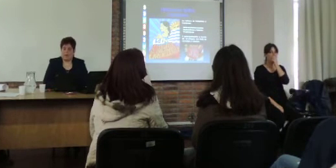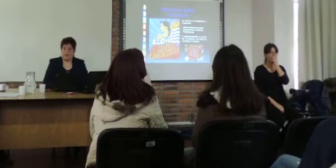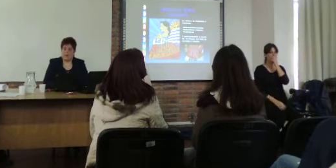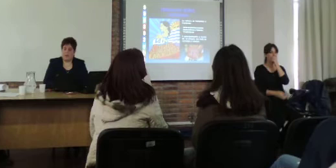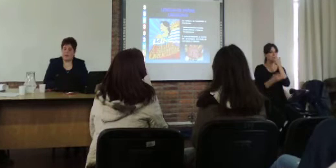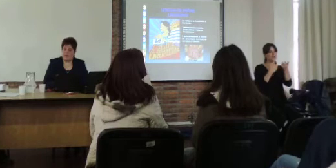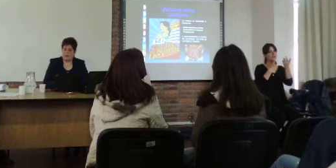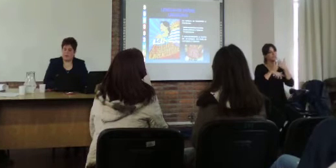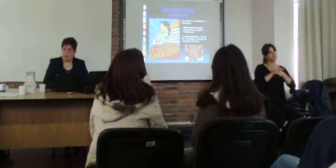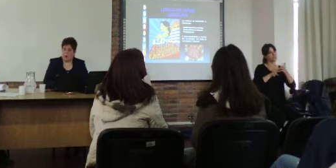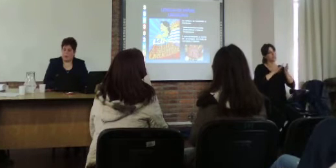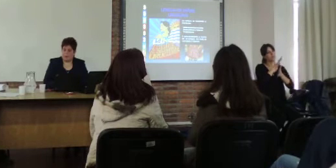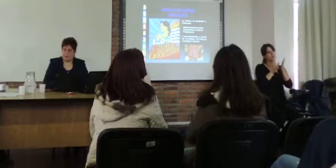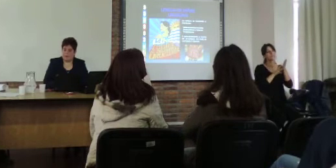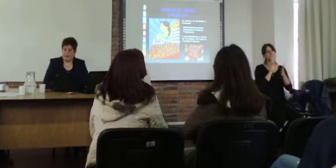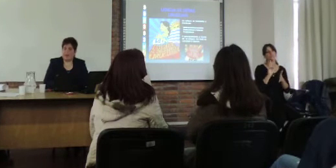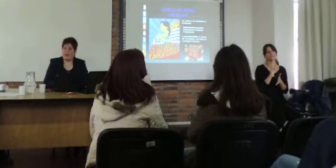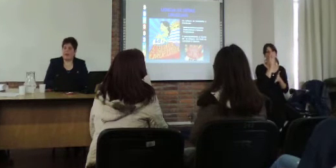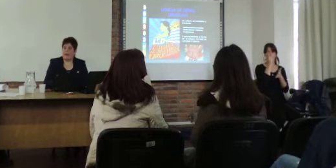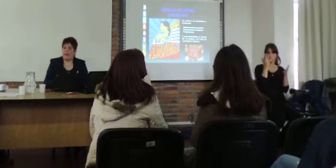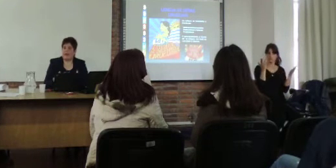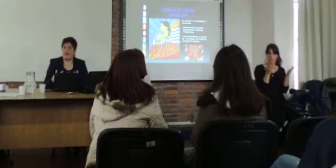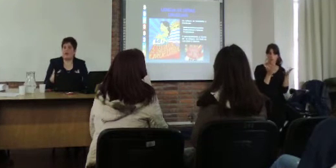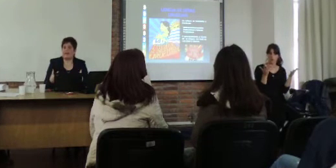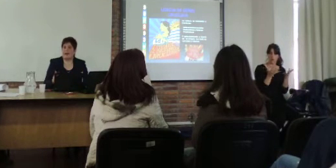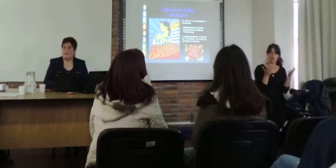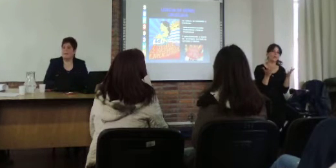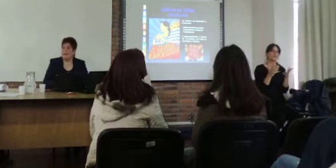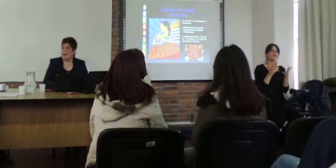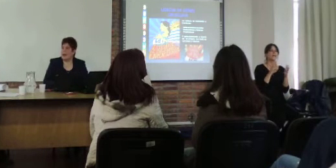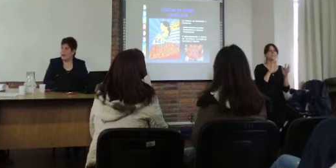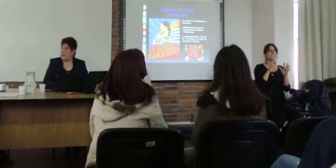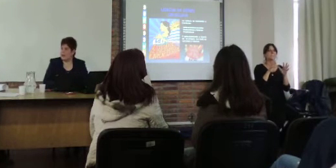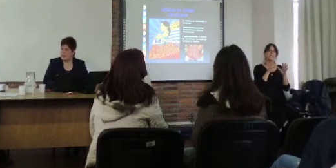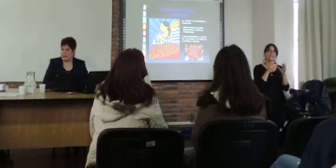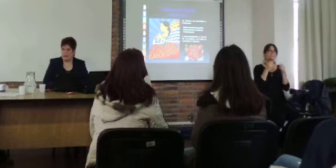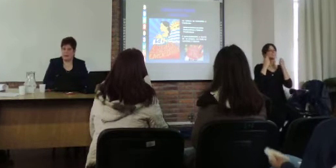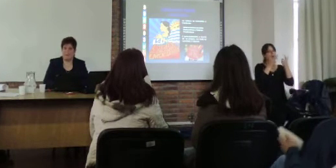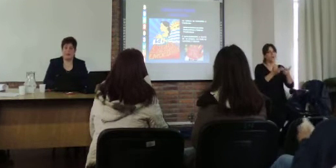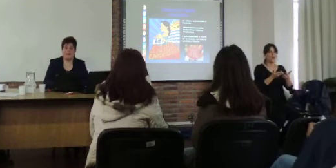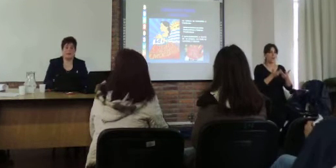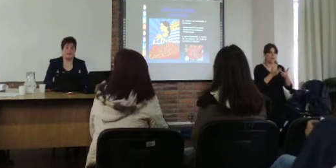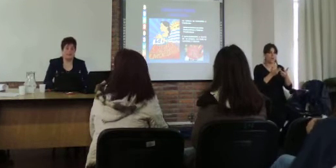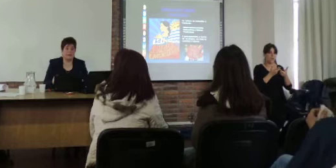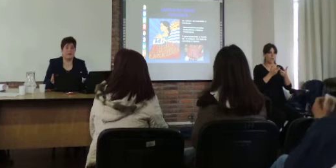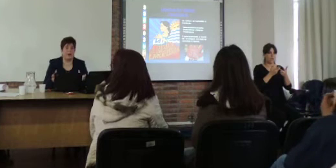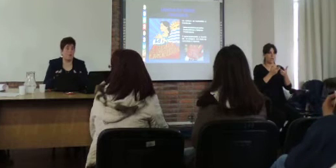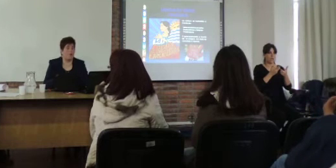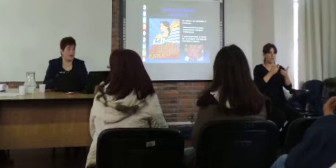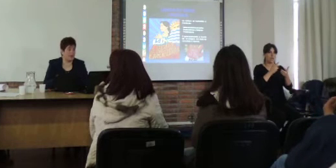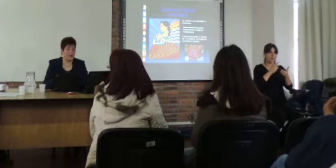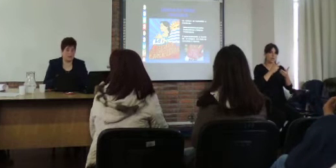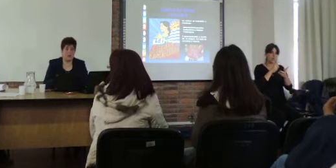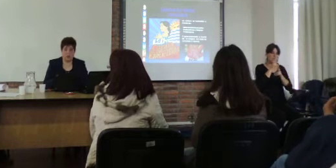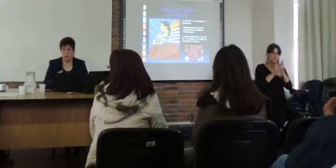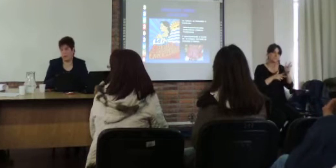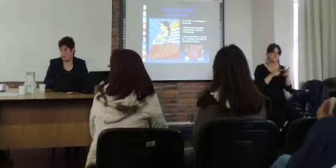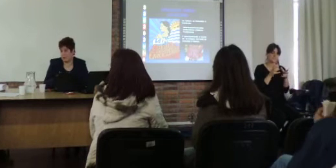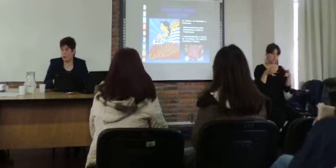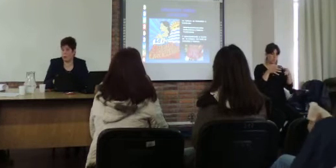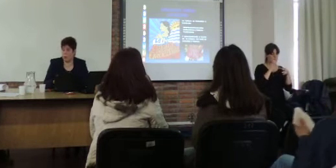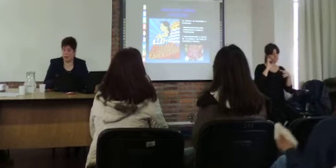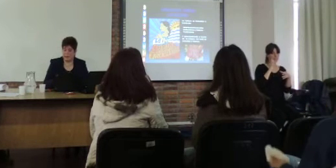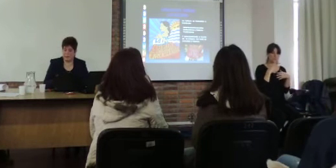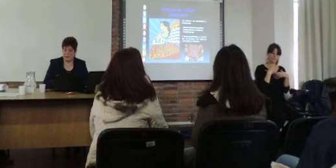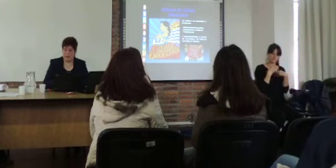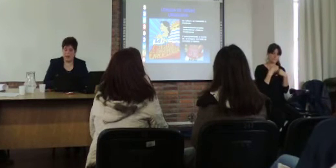Entonces, hablando de lengua de señas uruguaya, ¿qué es lo que transmite la lengua de señas? Transmite el sentir de la comunidad sorda